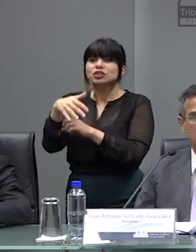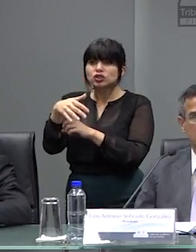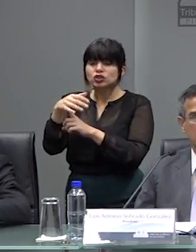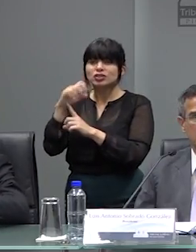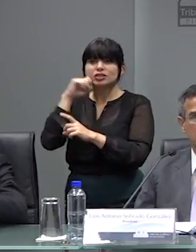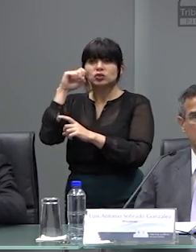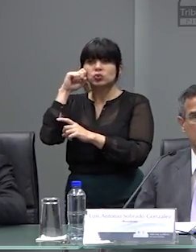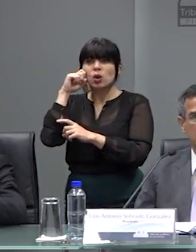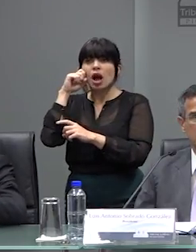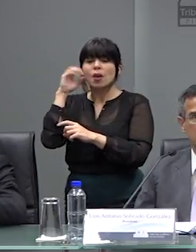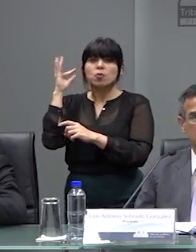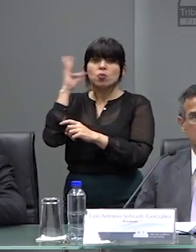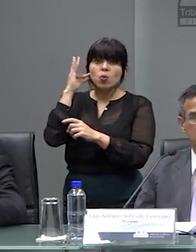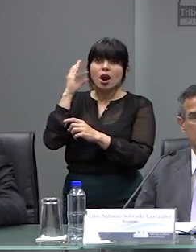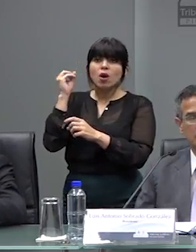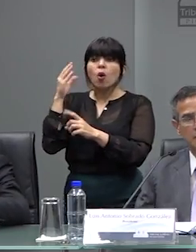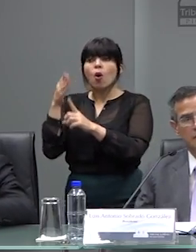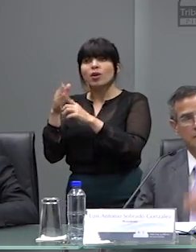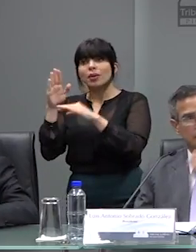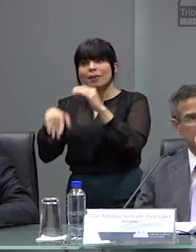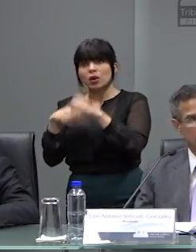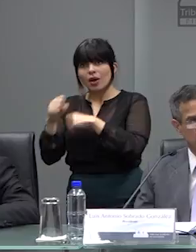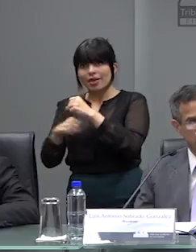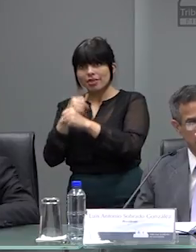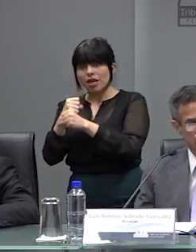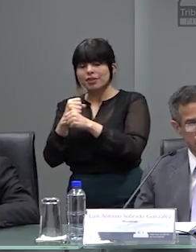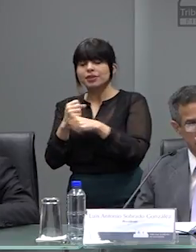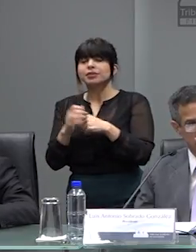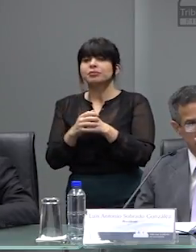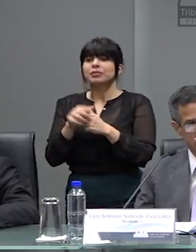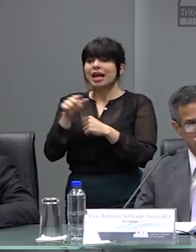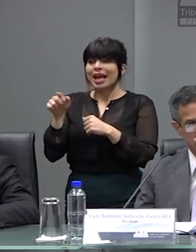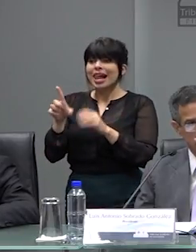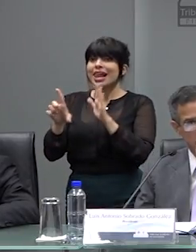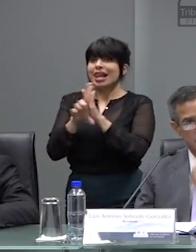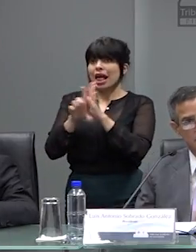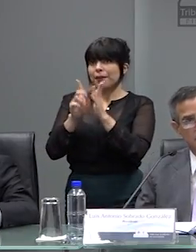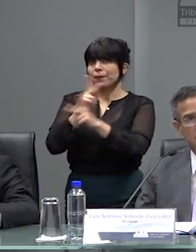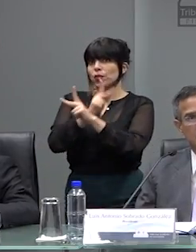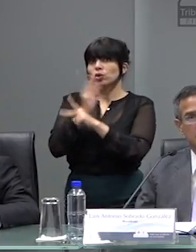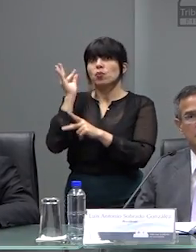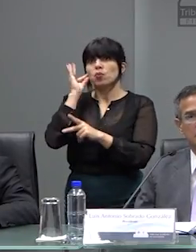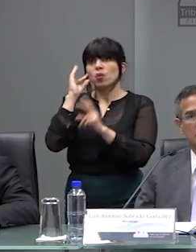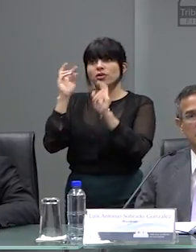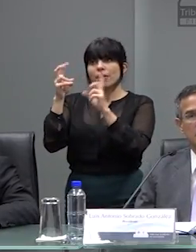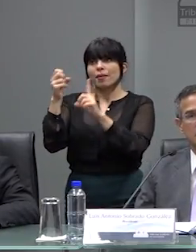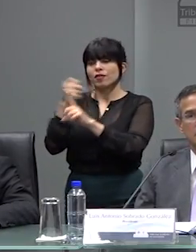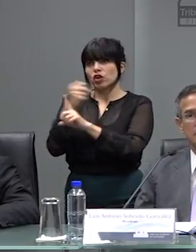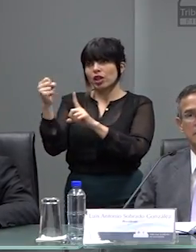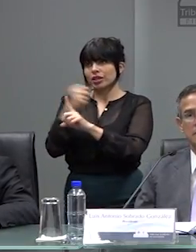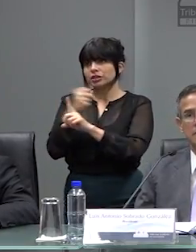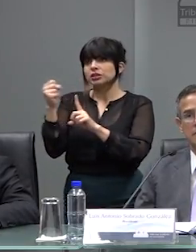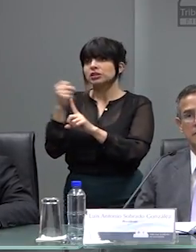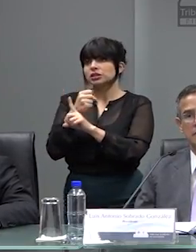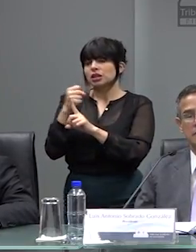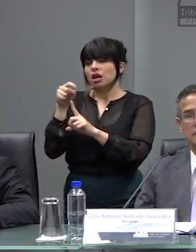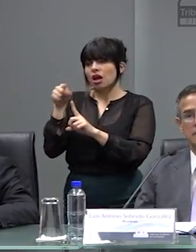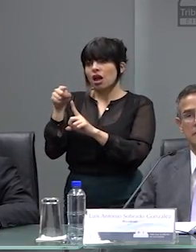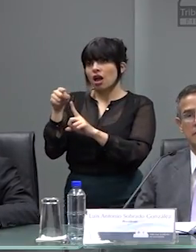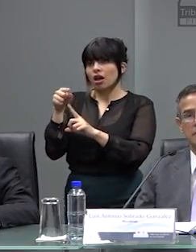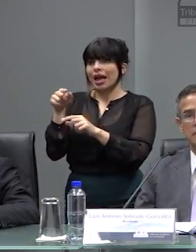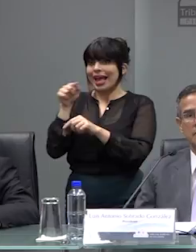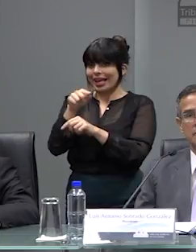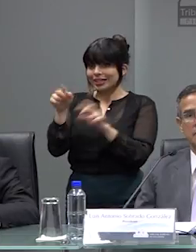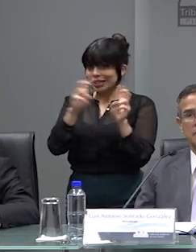contra mujeres, y la ley, en este caso, que protege a la mujer de la violencia que se dirige contra